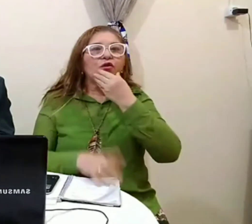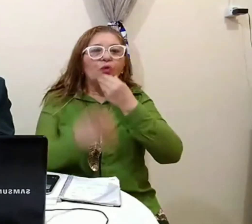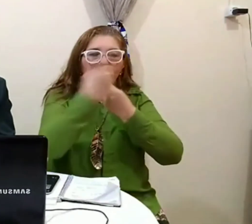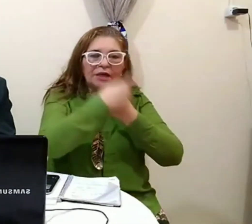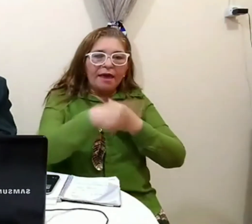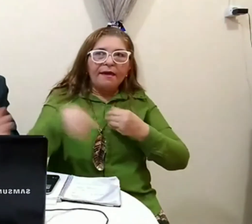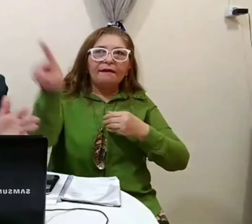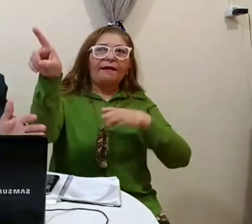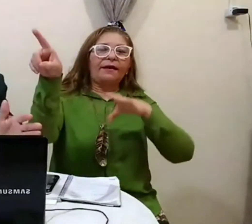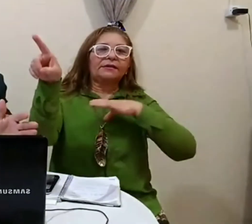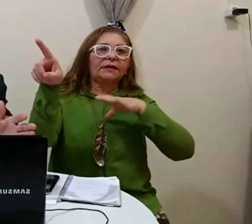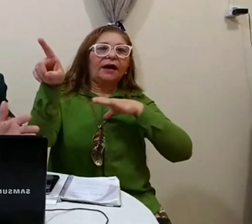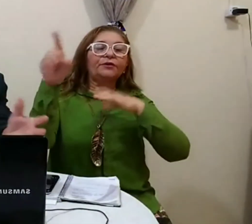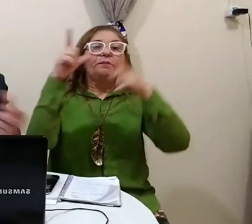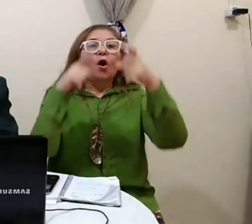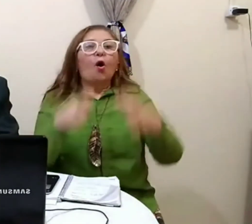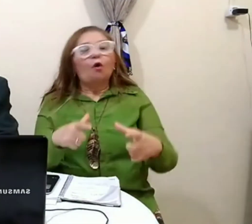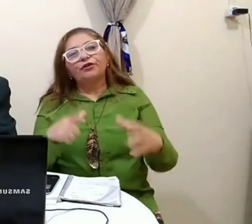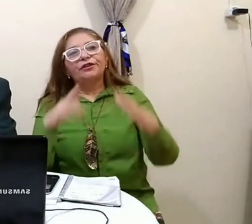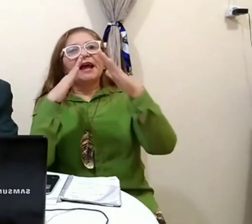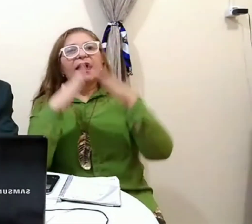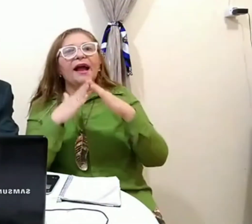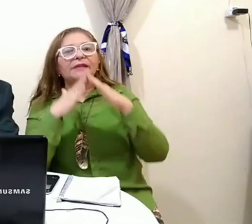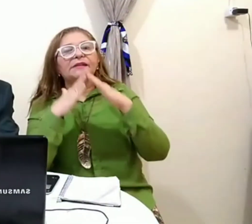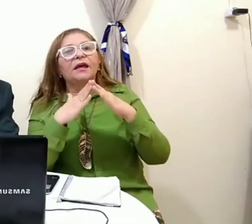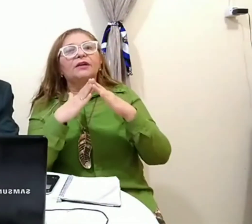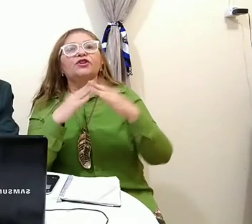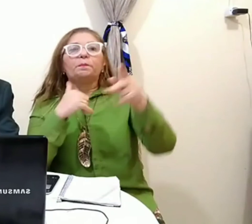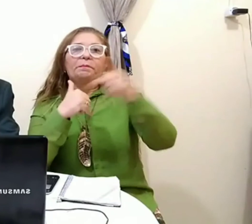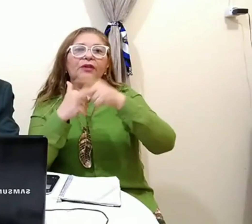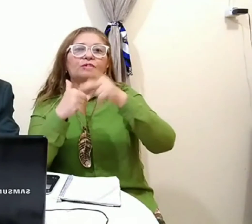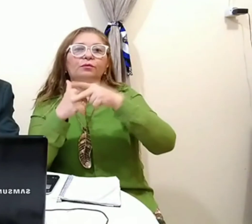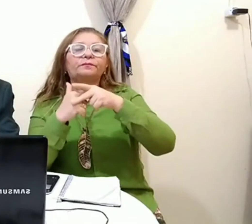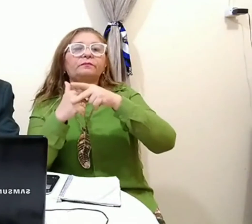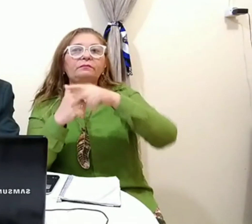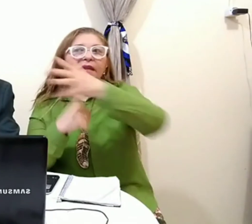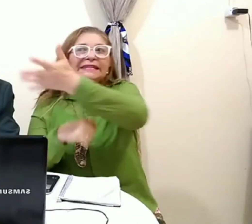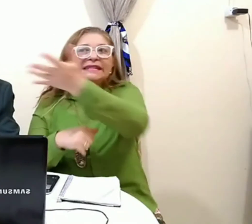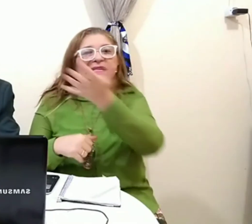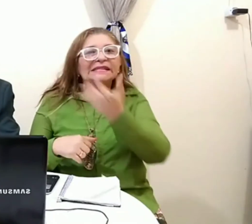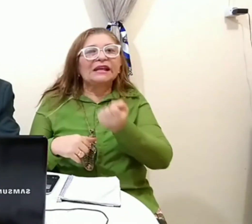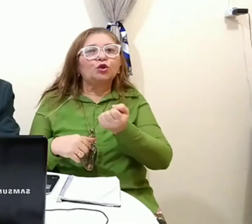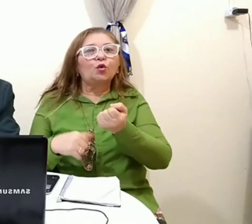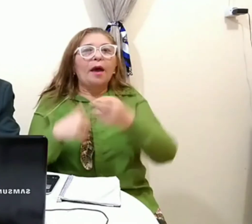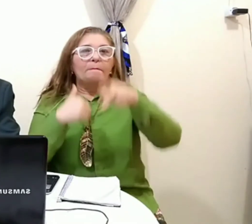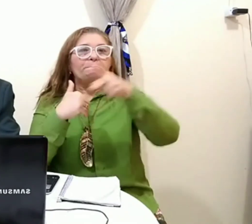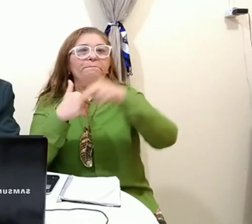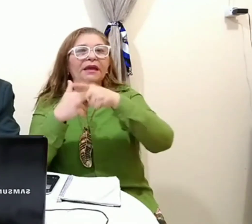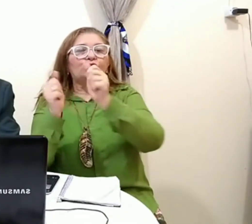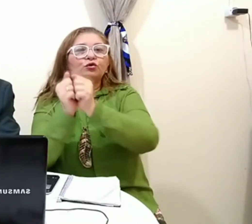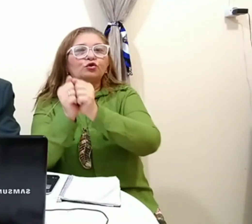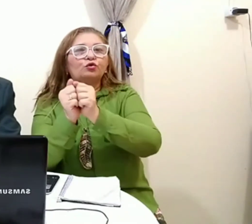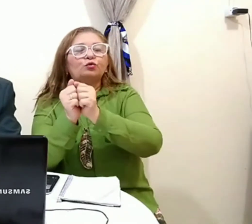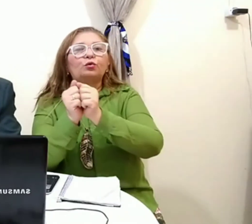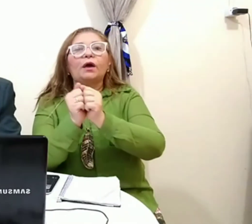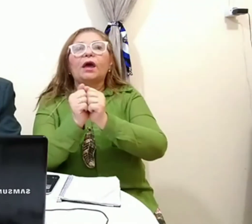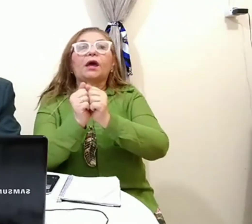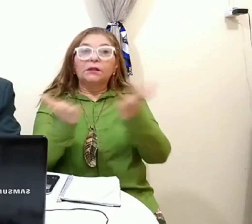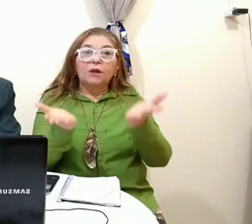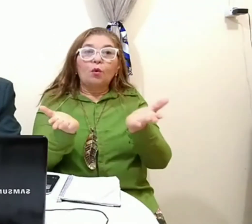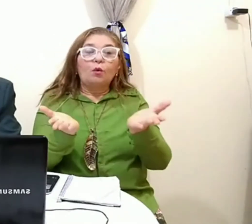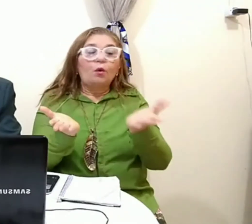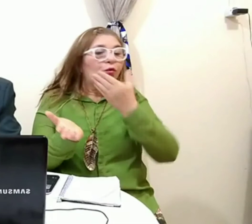eles fossem rápido e pudessem então voltar com Simão Pedro. E havendo-lhes contado tudo, enviou-os